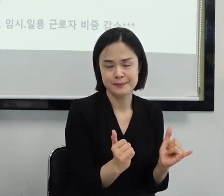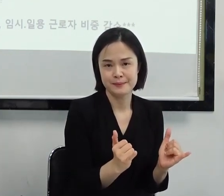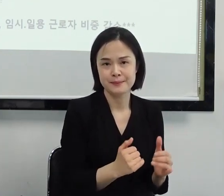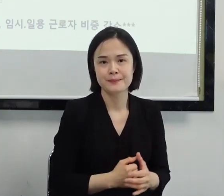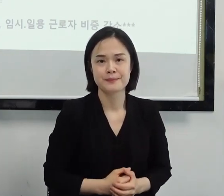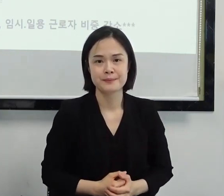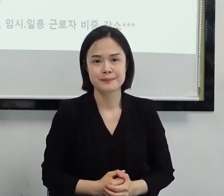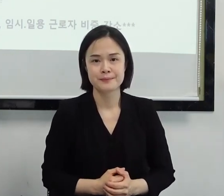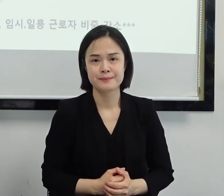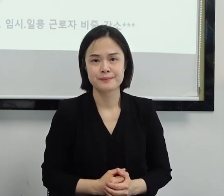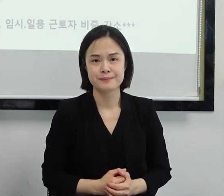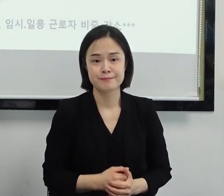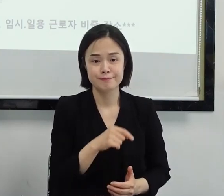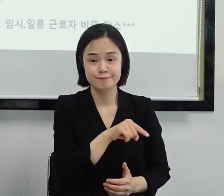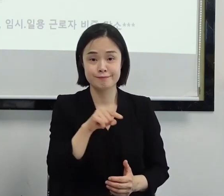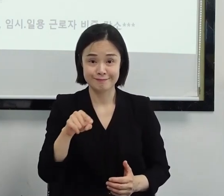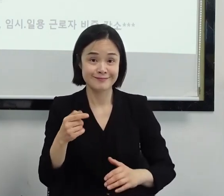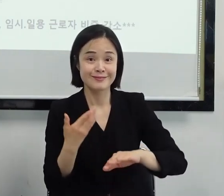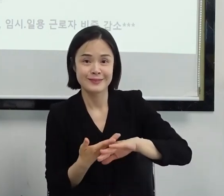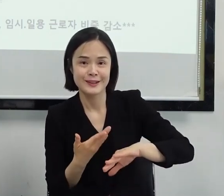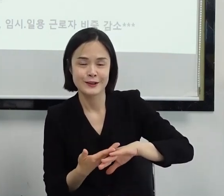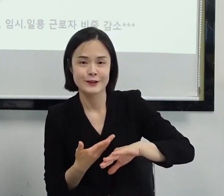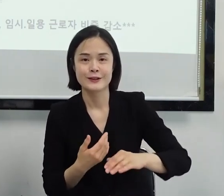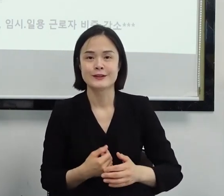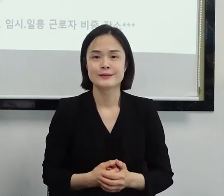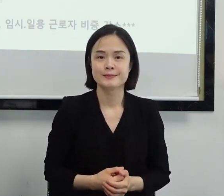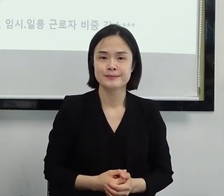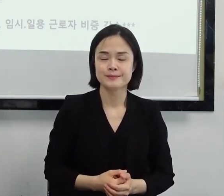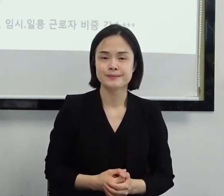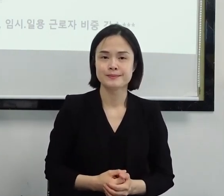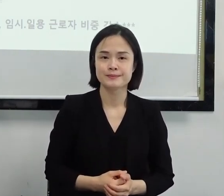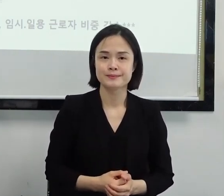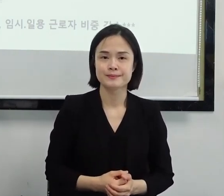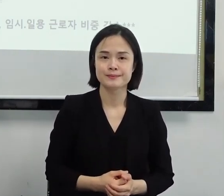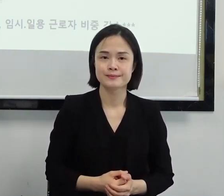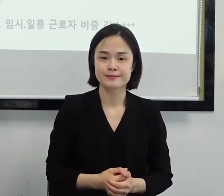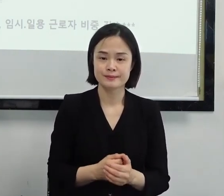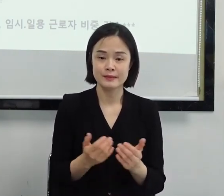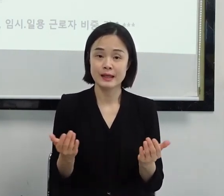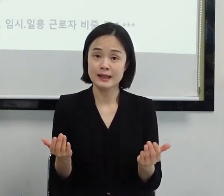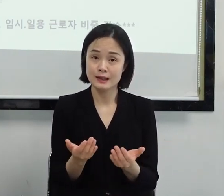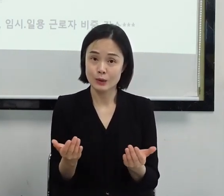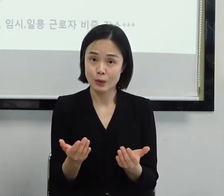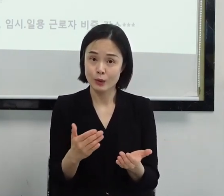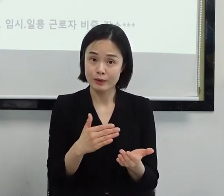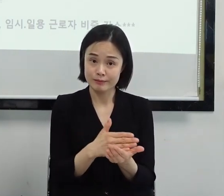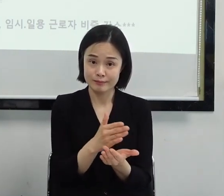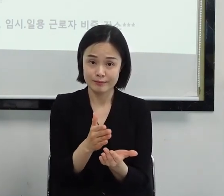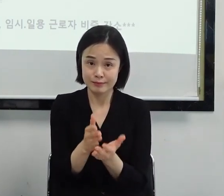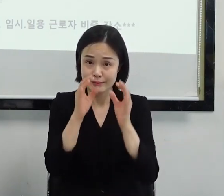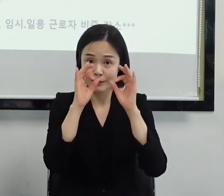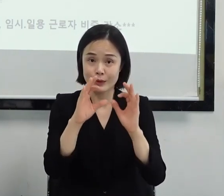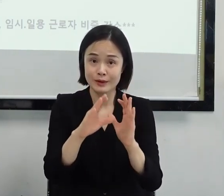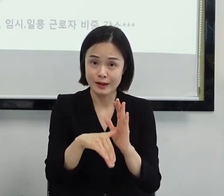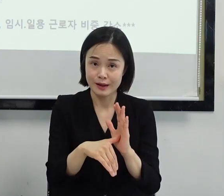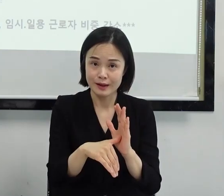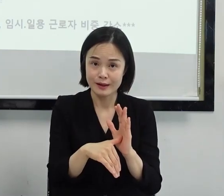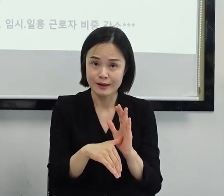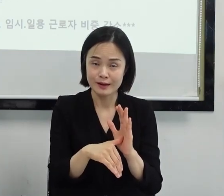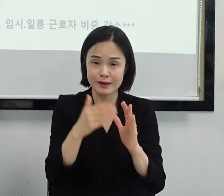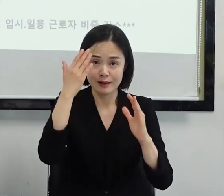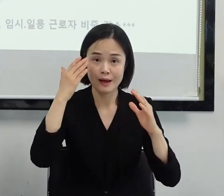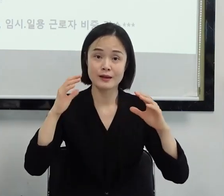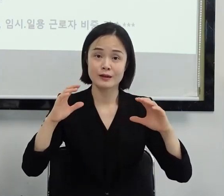근로자, 이렇게 이제 구분을 합니다. 그렇게 보면 이제 근로 형태별 비중을 보면은 마찬가지로